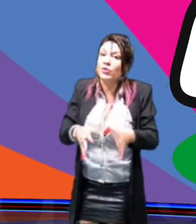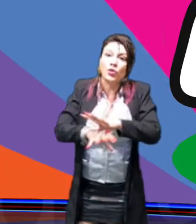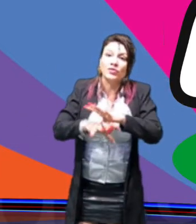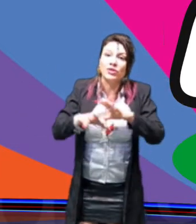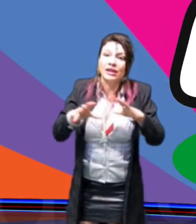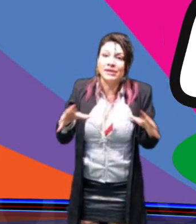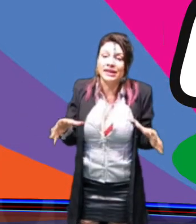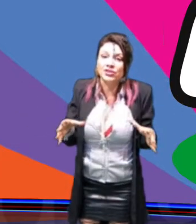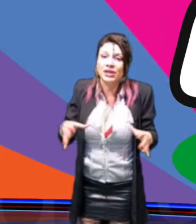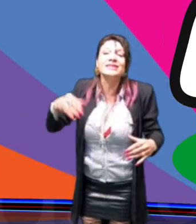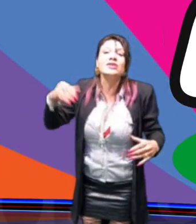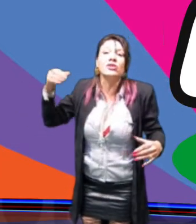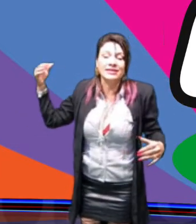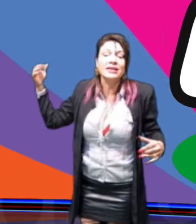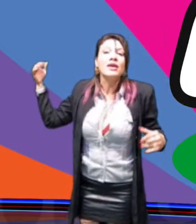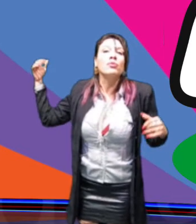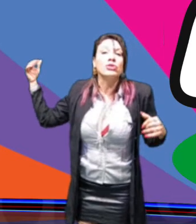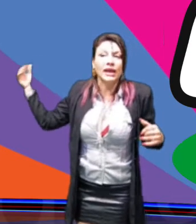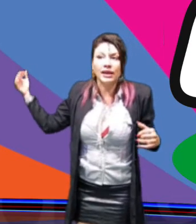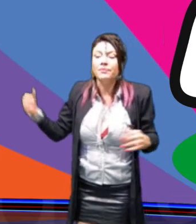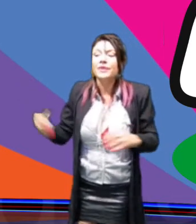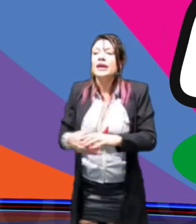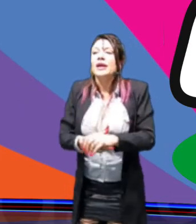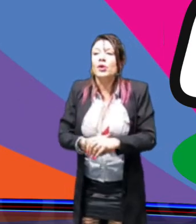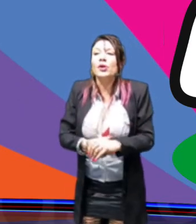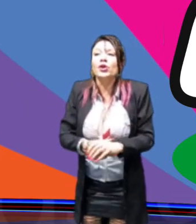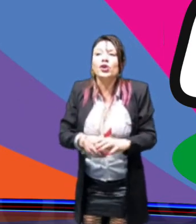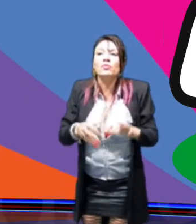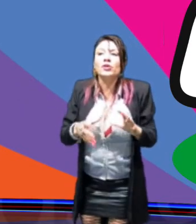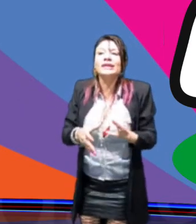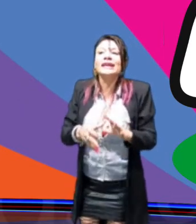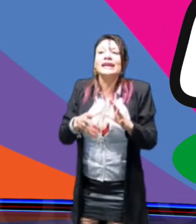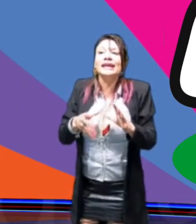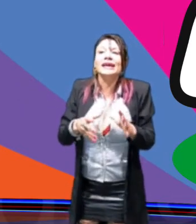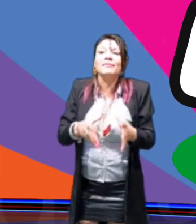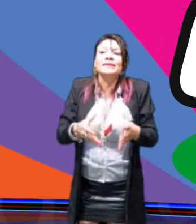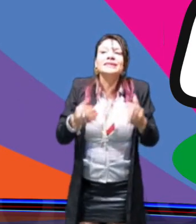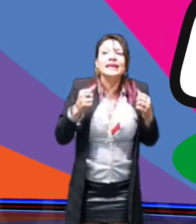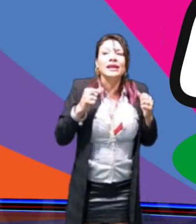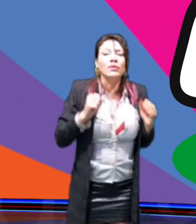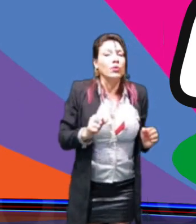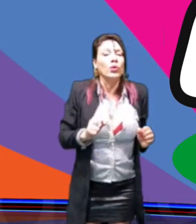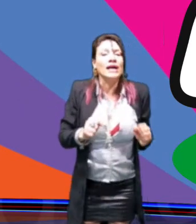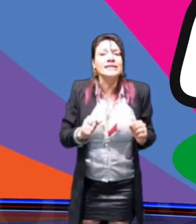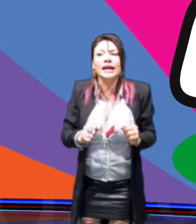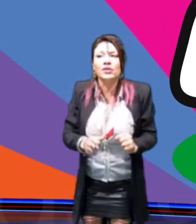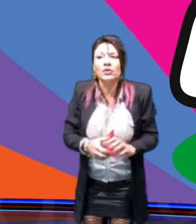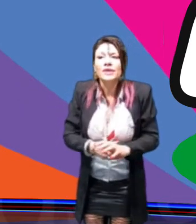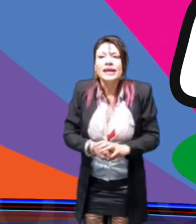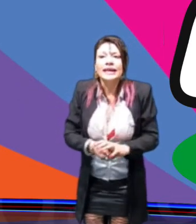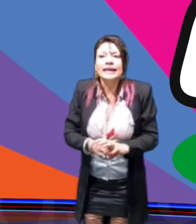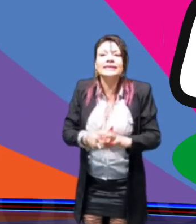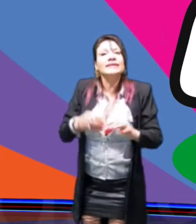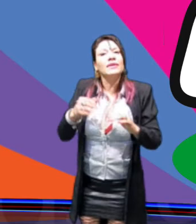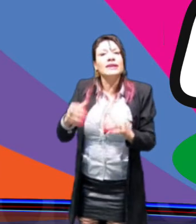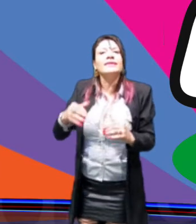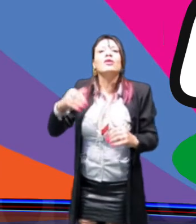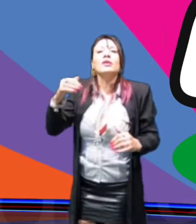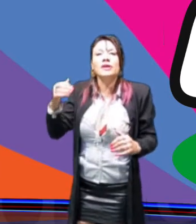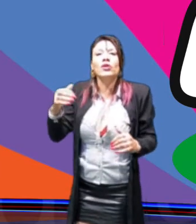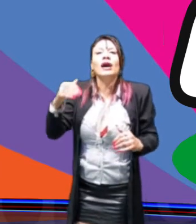es únicamente nacional, sino que es mundial. Pero bueno, lo importante es que más allá de que el blue haya caído, se estabiliza